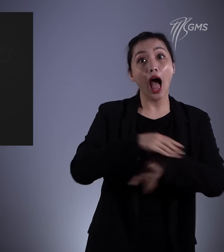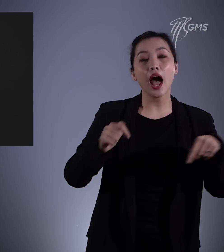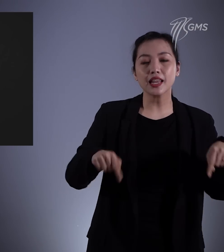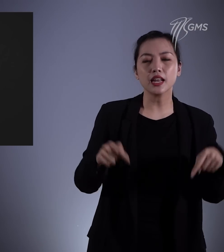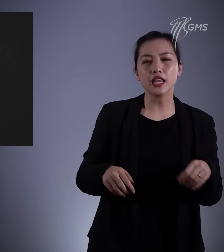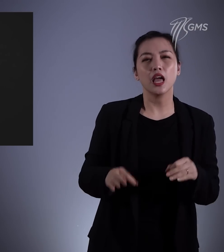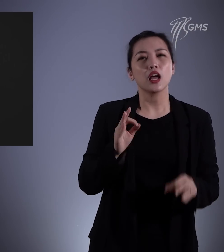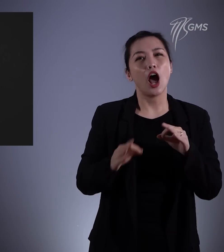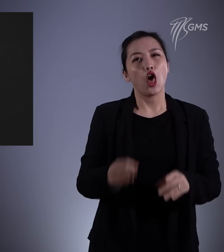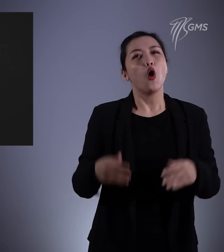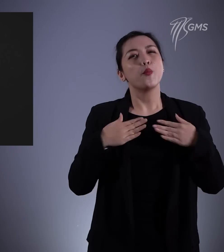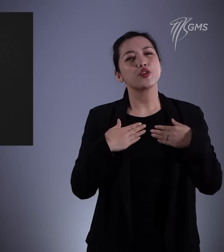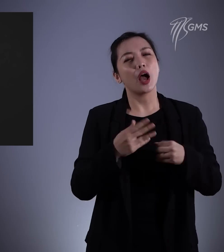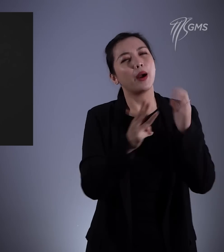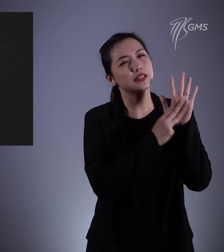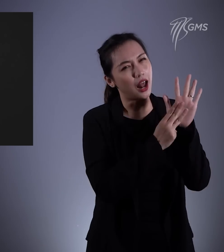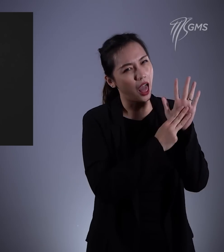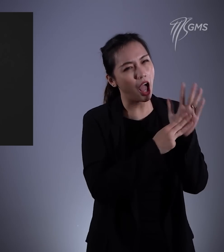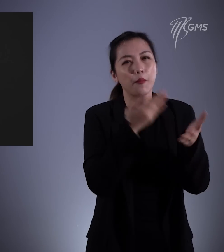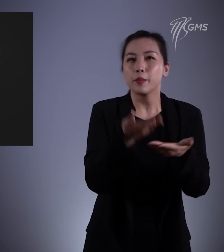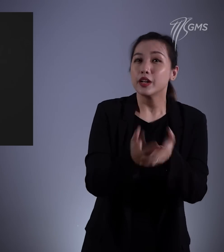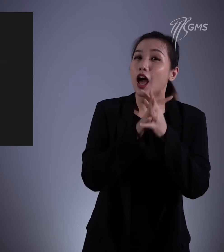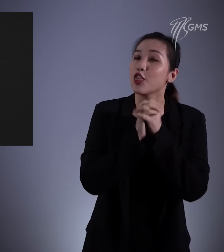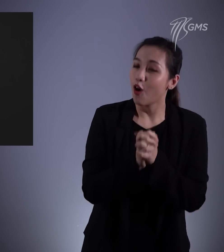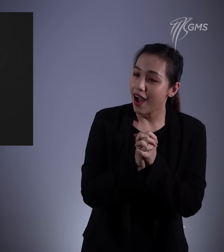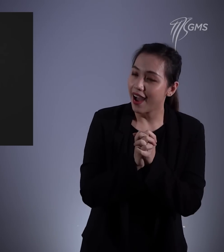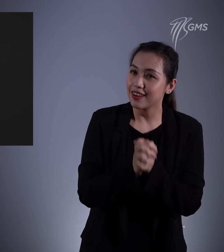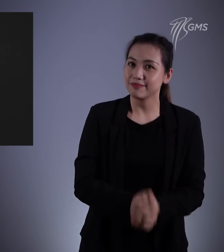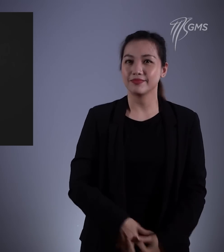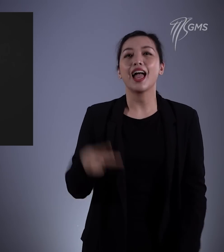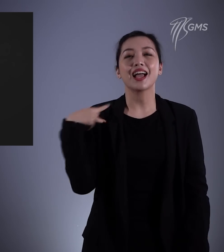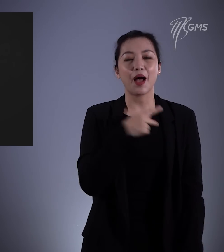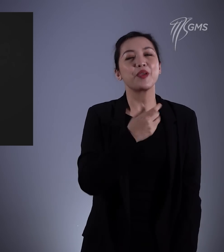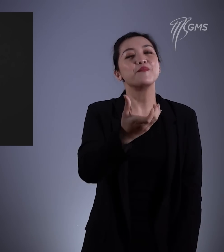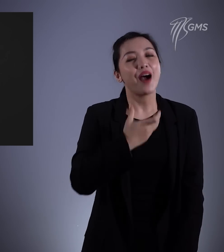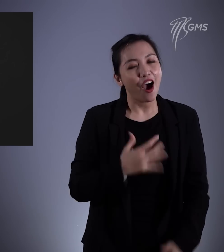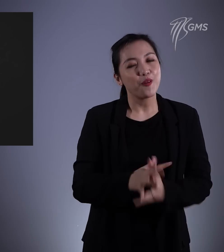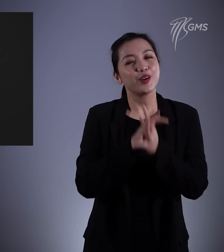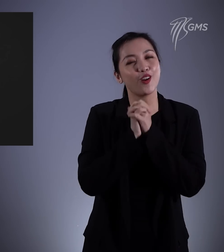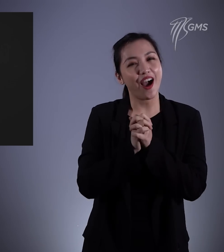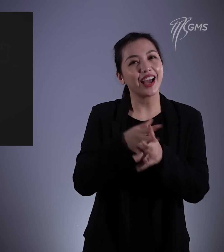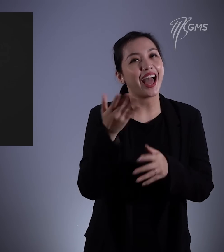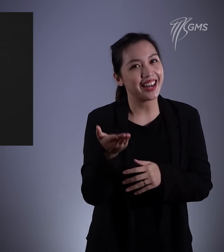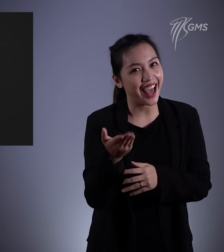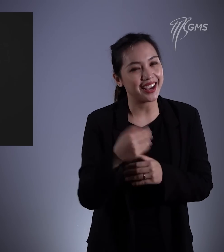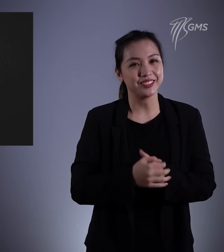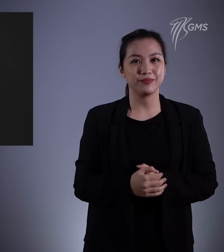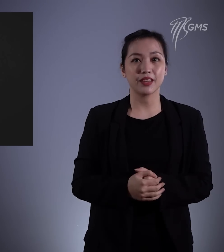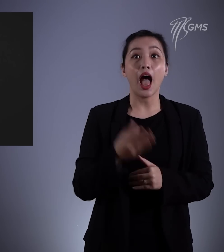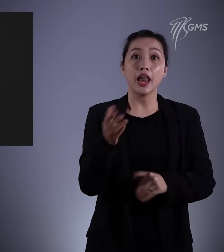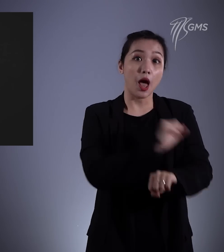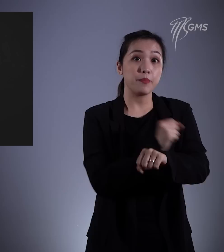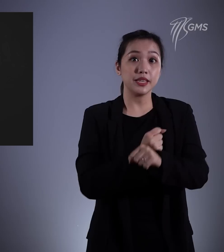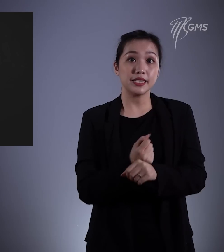memiliki pergumulan dan permohonan doa, kami ingin mendoakan Anda semua. Caranya bagaimana? Anda bisa